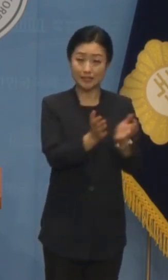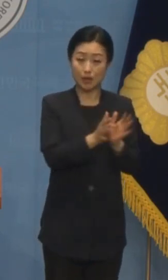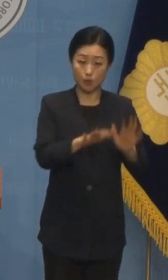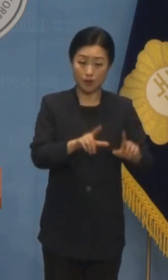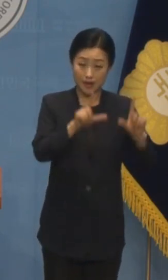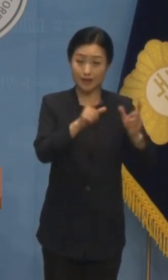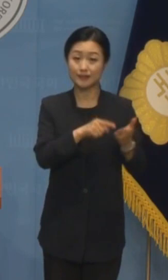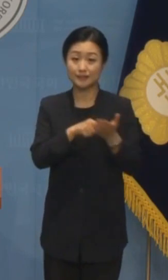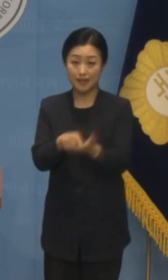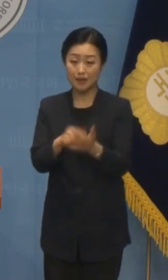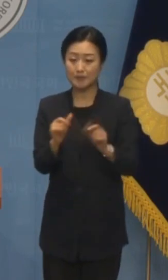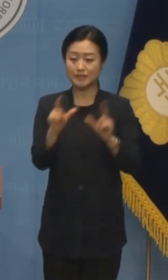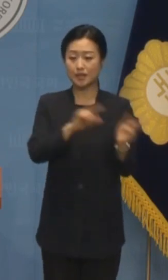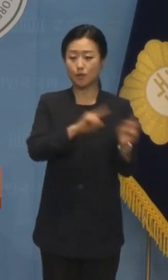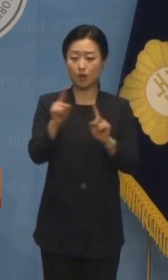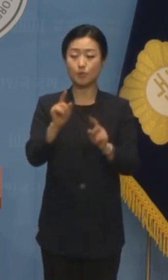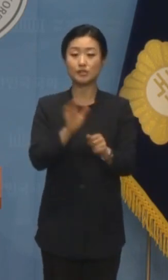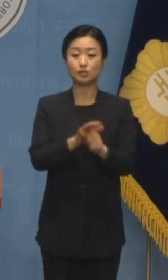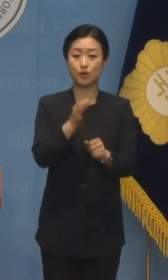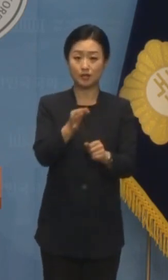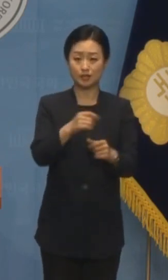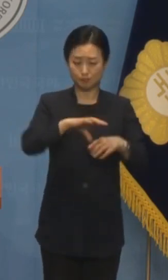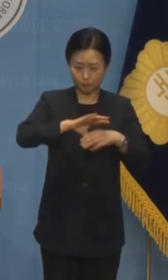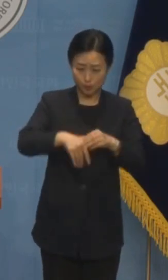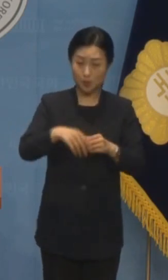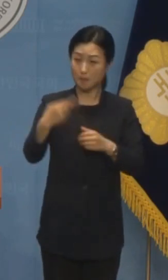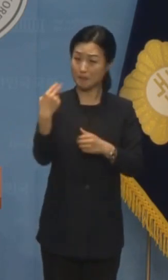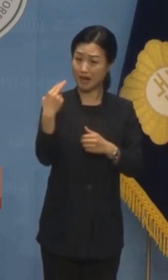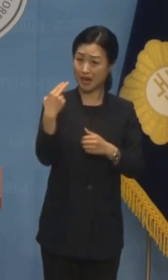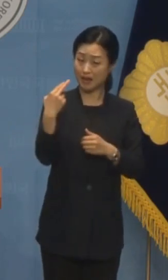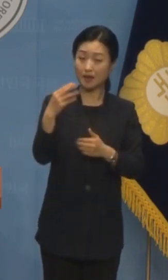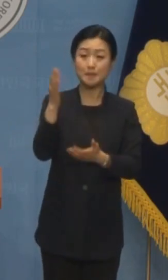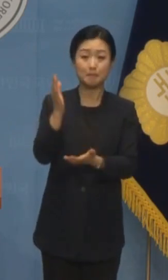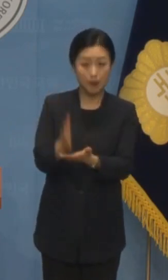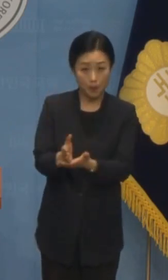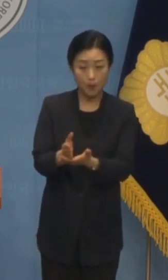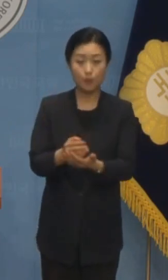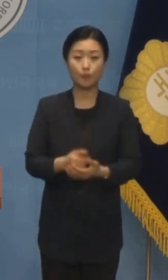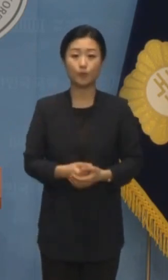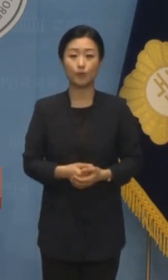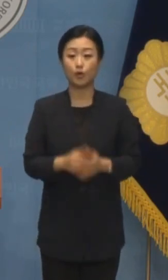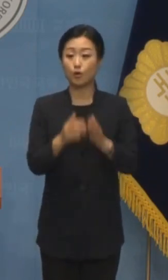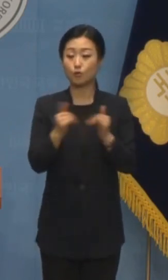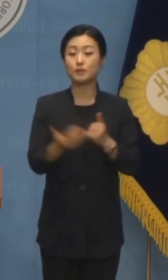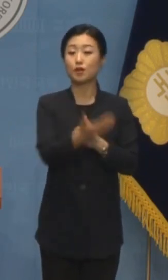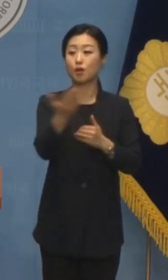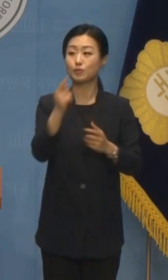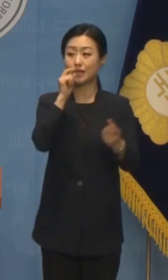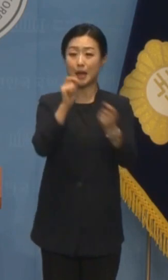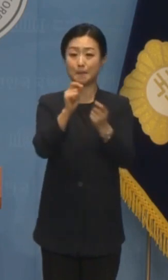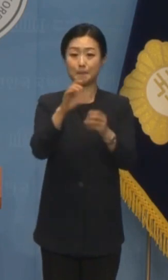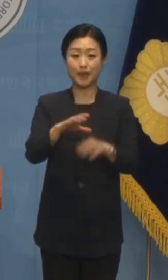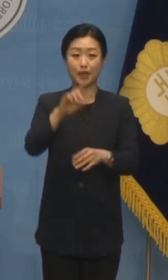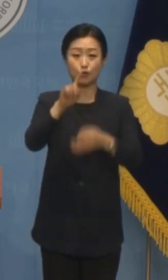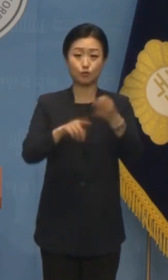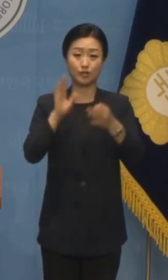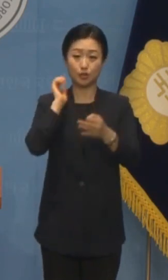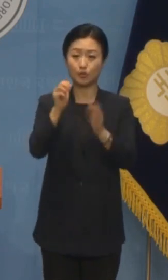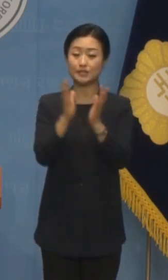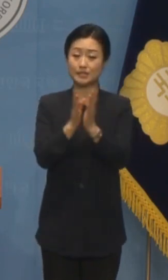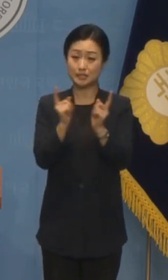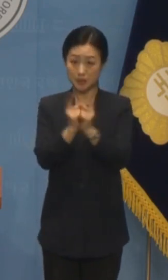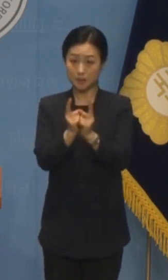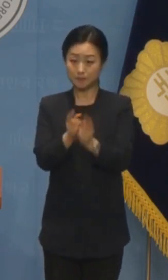초부터 주장해왔던 민생회복지원금을 무조건 비난하고 반대할 것이 아니라 국민 앞에 윤석열 대통령이 직접